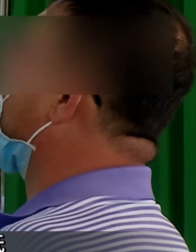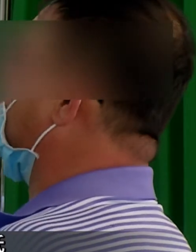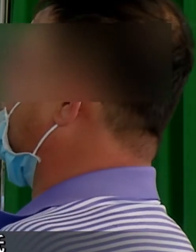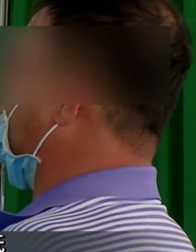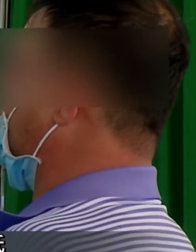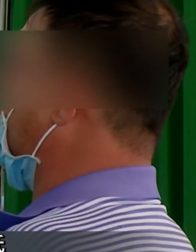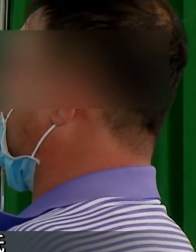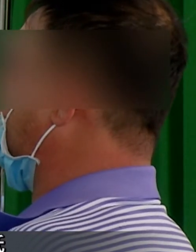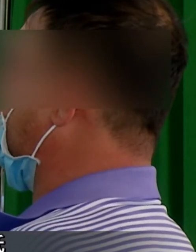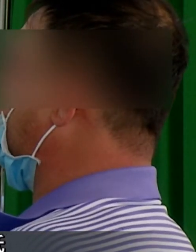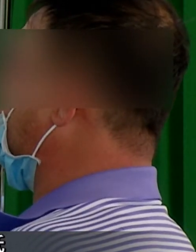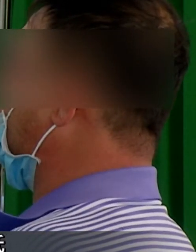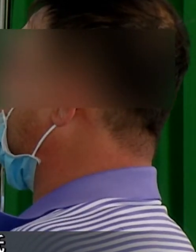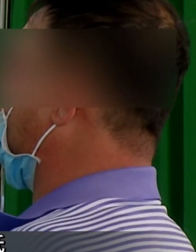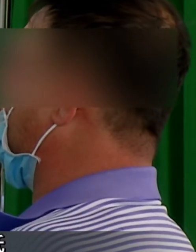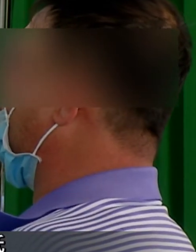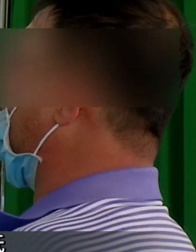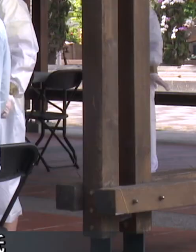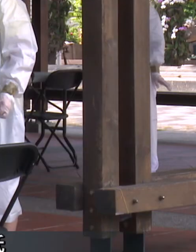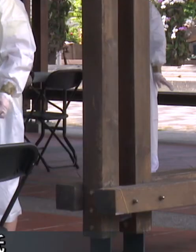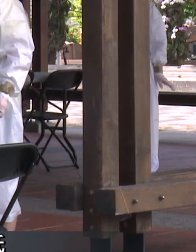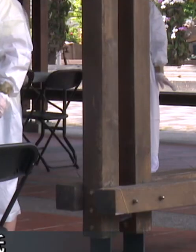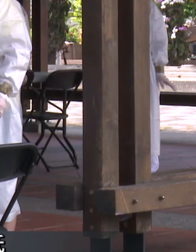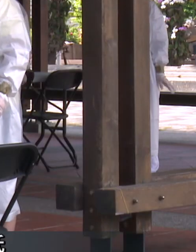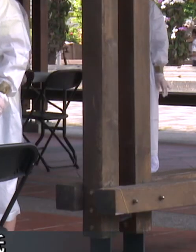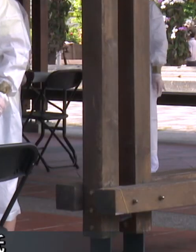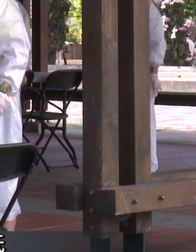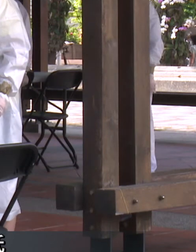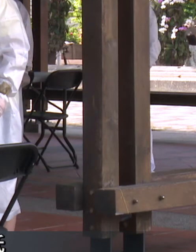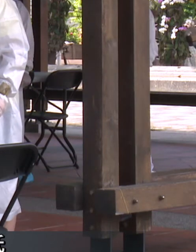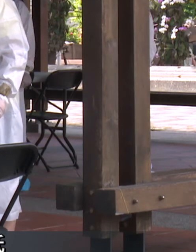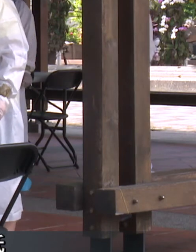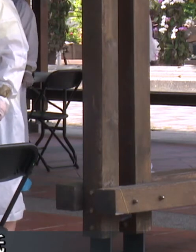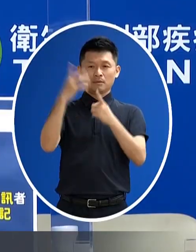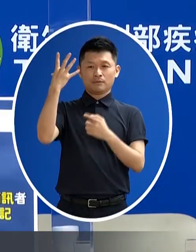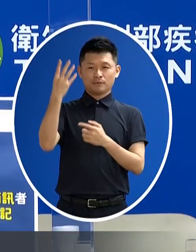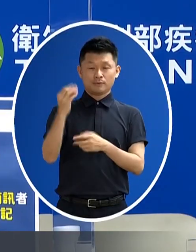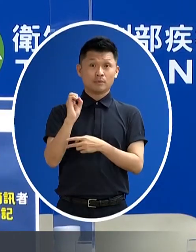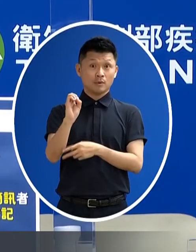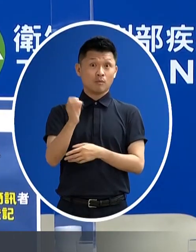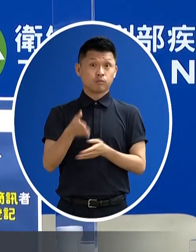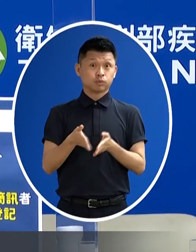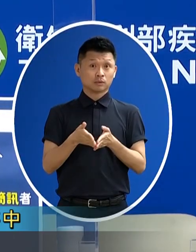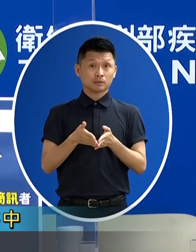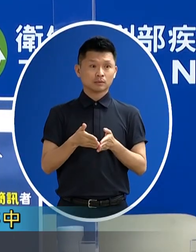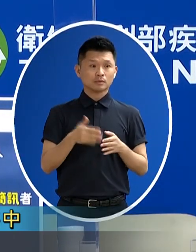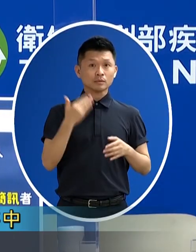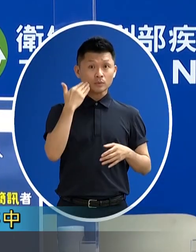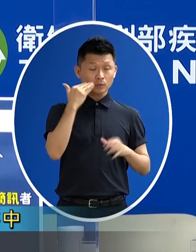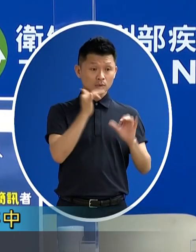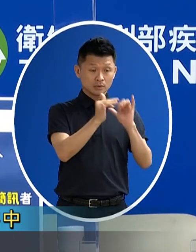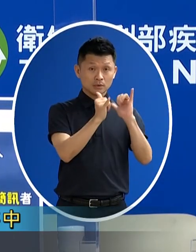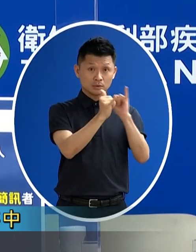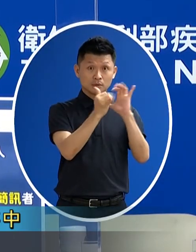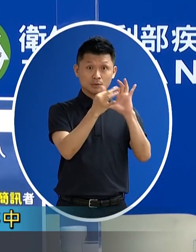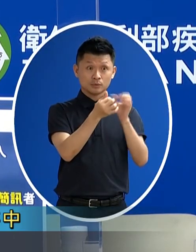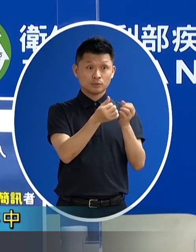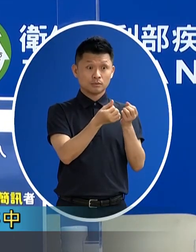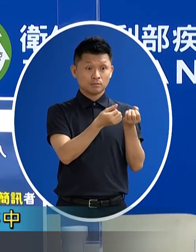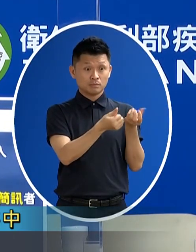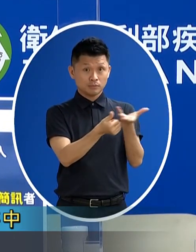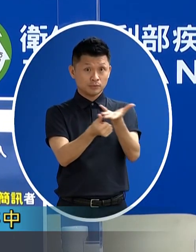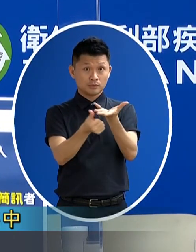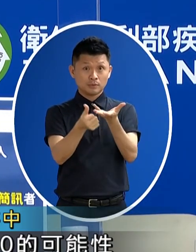做到完全零确诊可能性非常低，因此社区监测很重要。 一旦有了社区的感染、社区的传播之